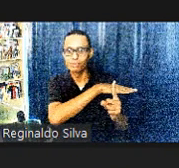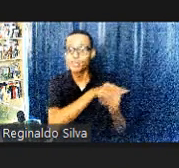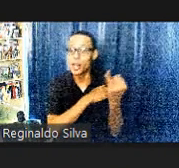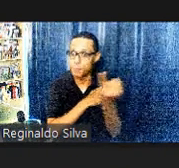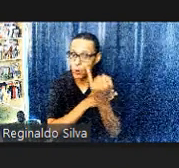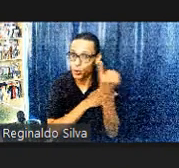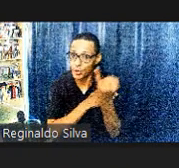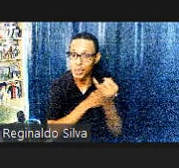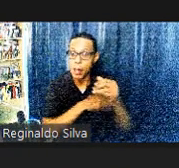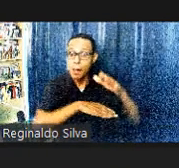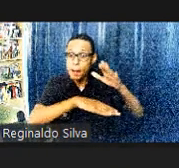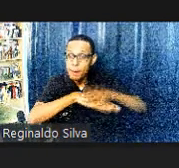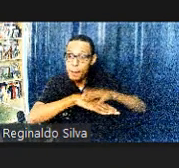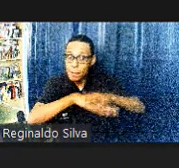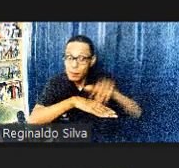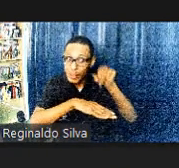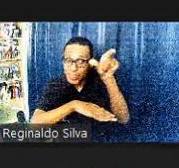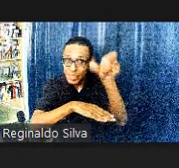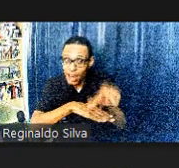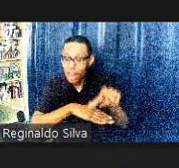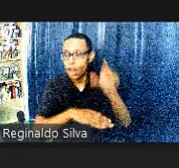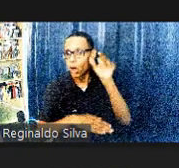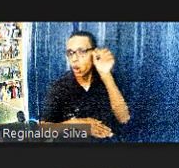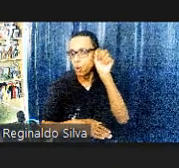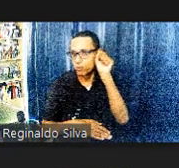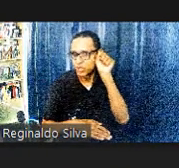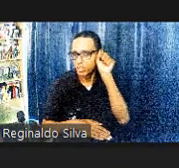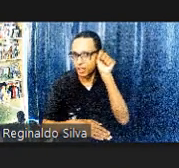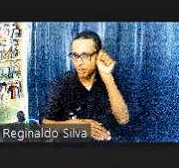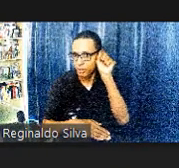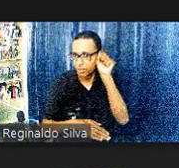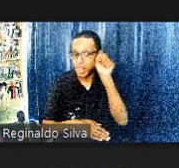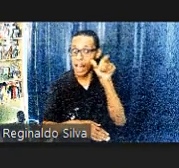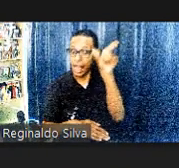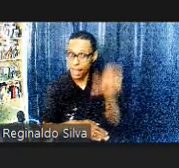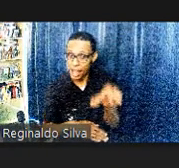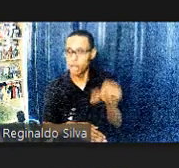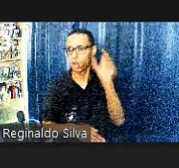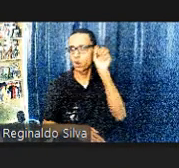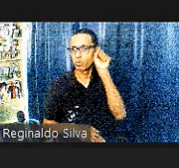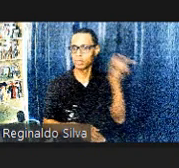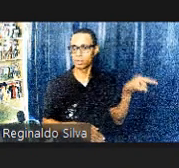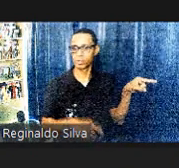ouvinte, quando numa necessidade de